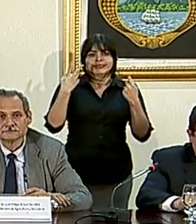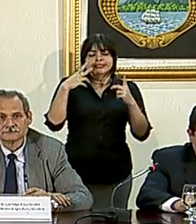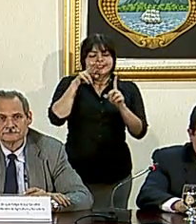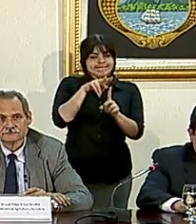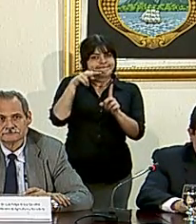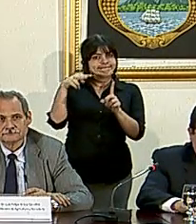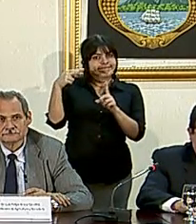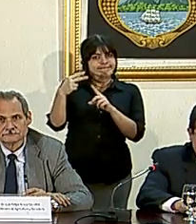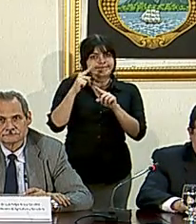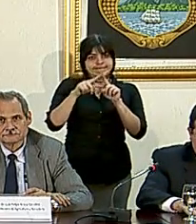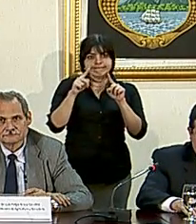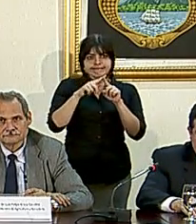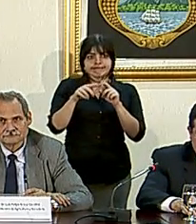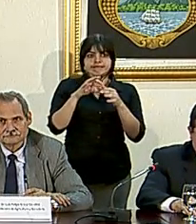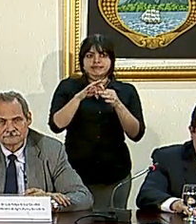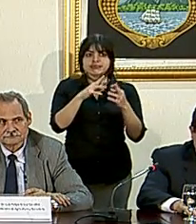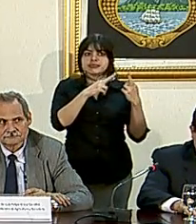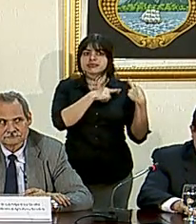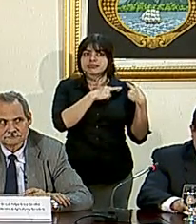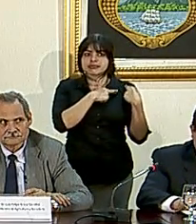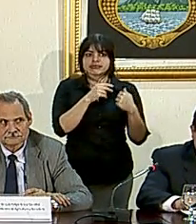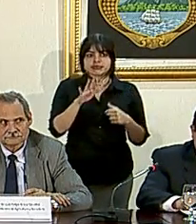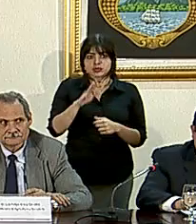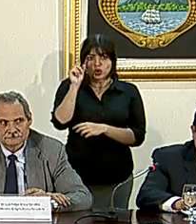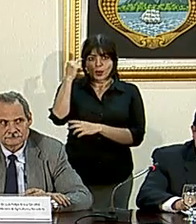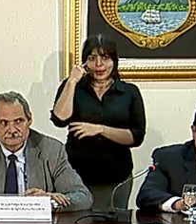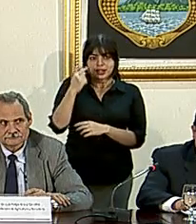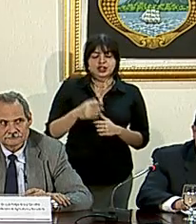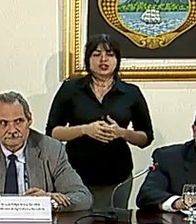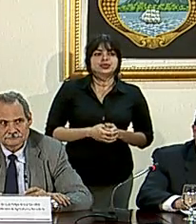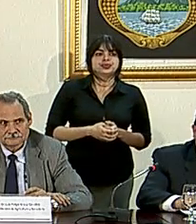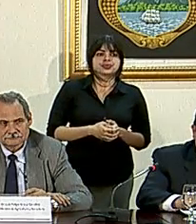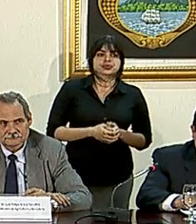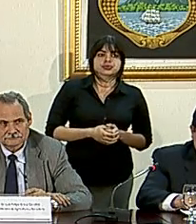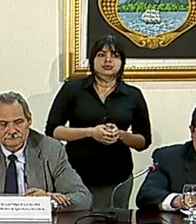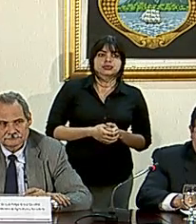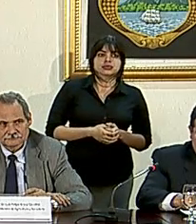facetas de las responsabilidades que tiene el gobierno.